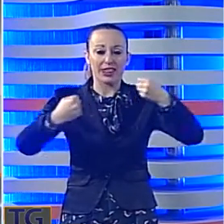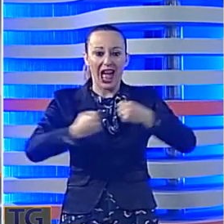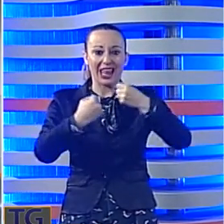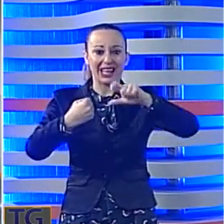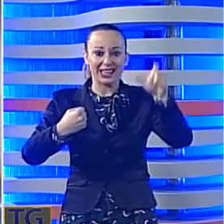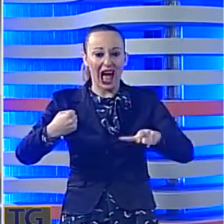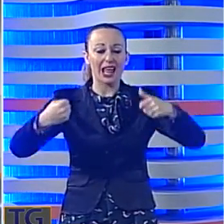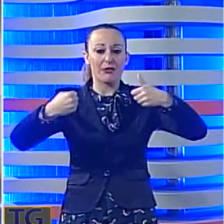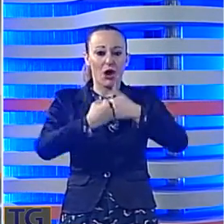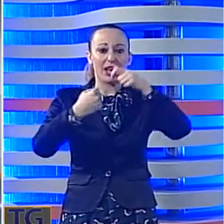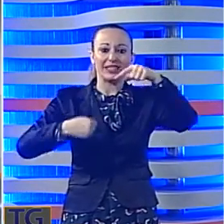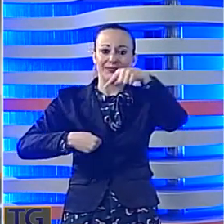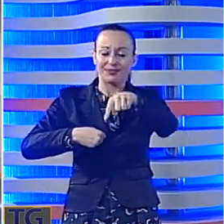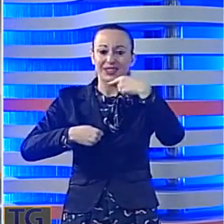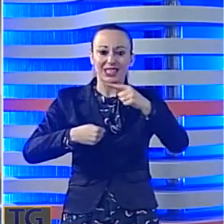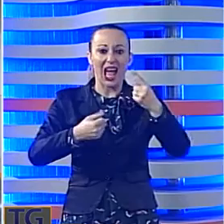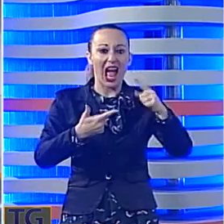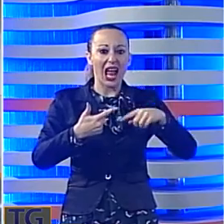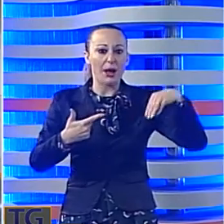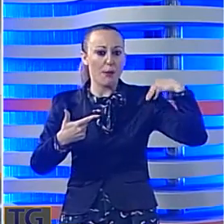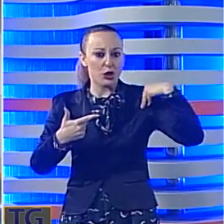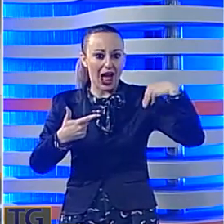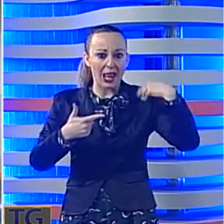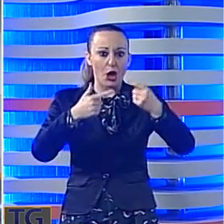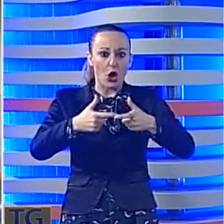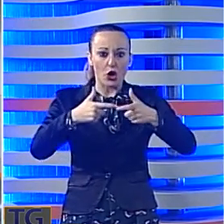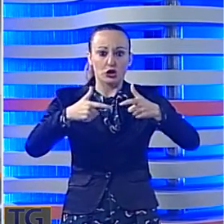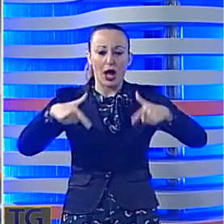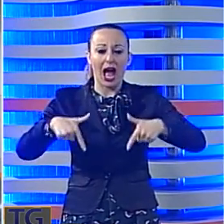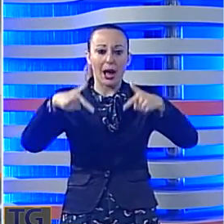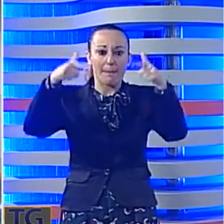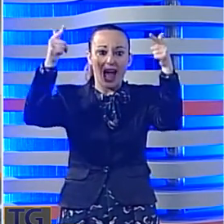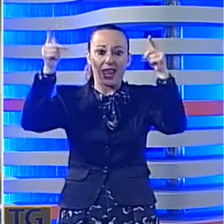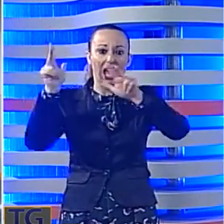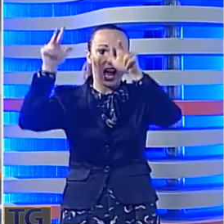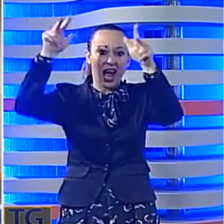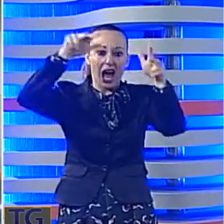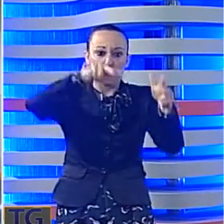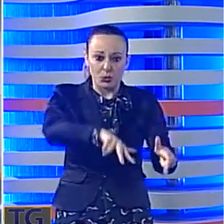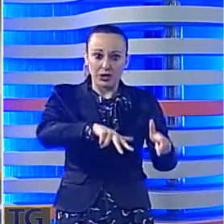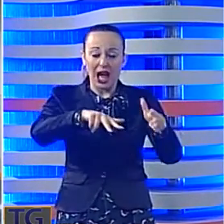è precipitato giù all'interno di una villetta.